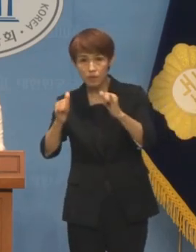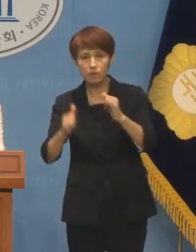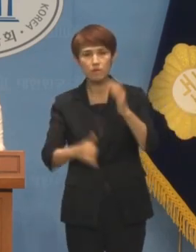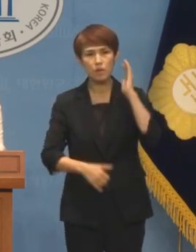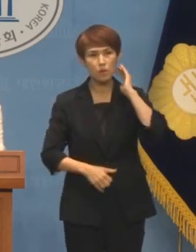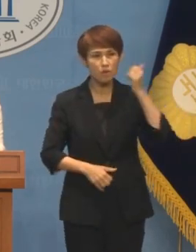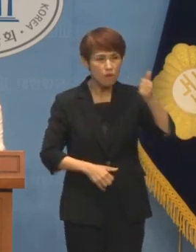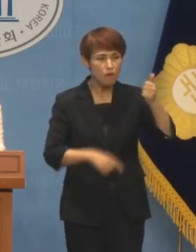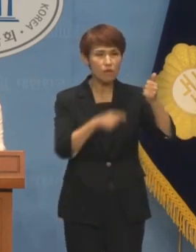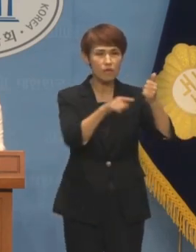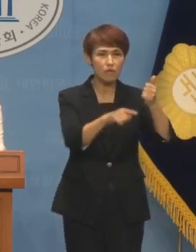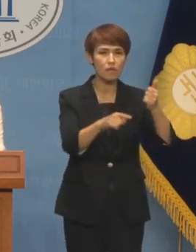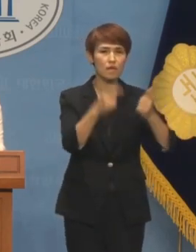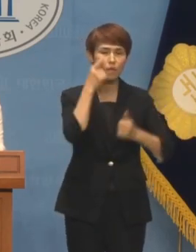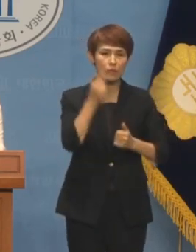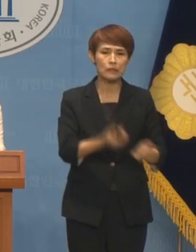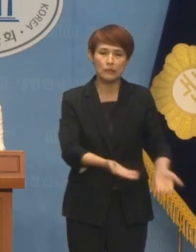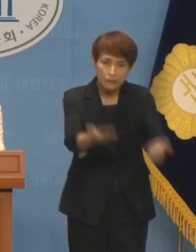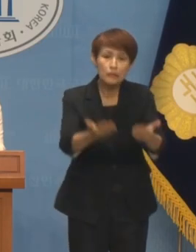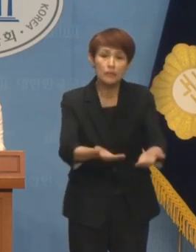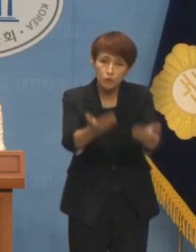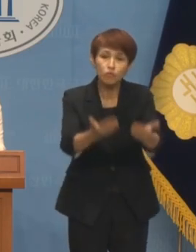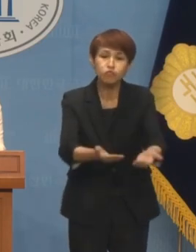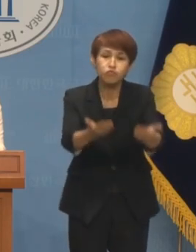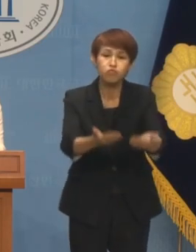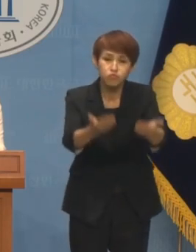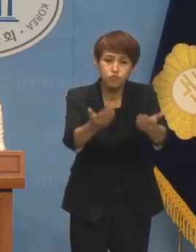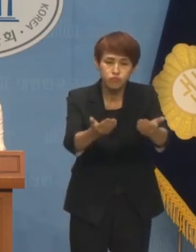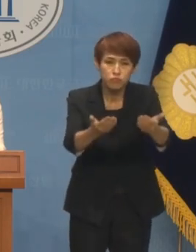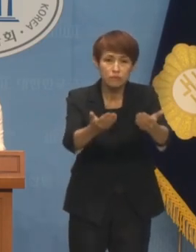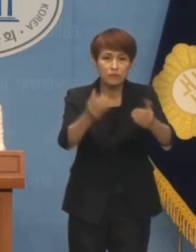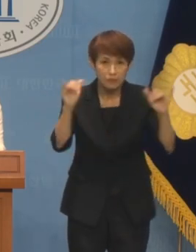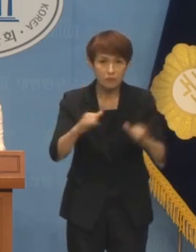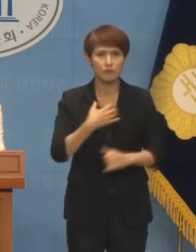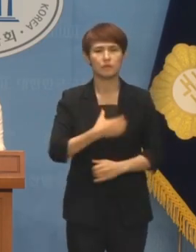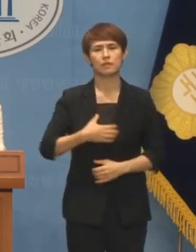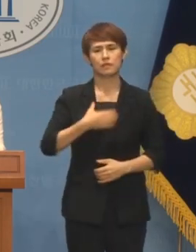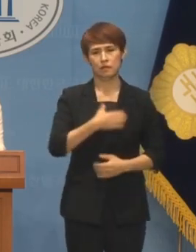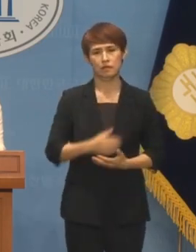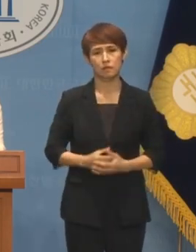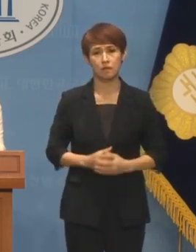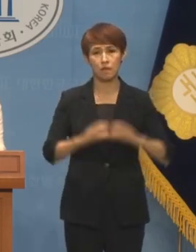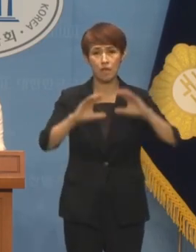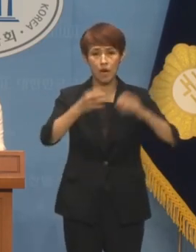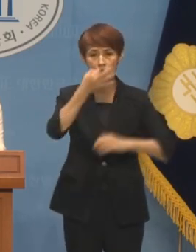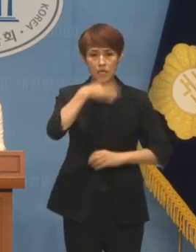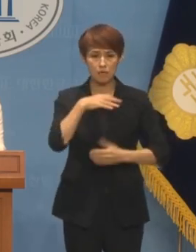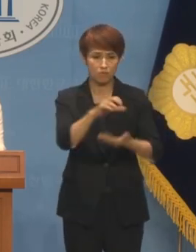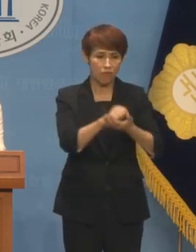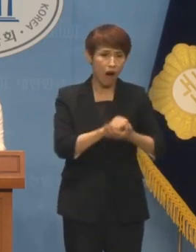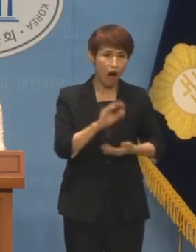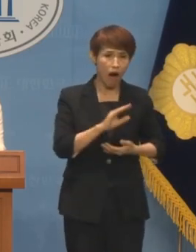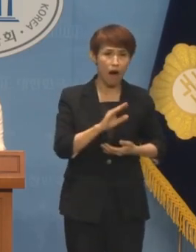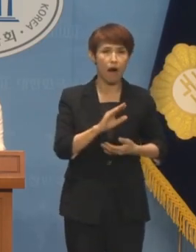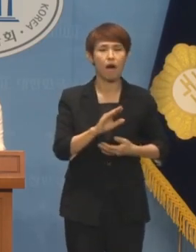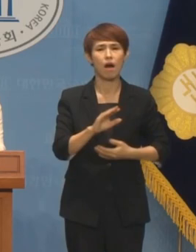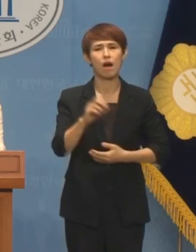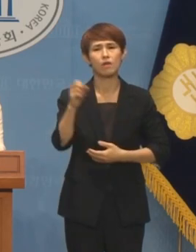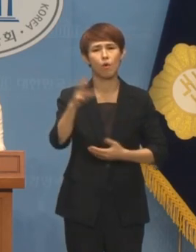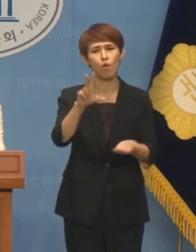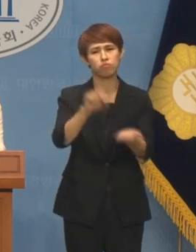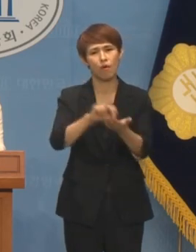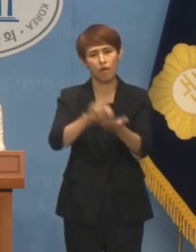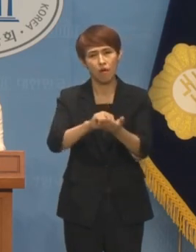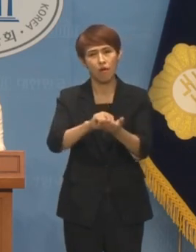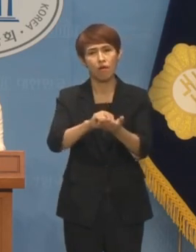대통령의 퍼주기 외교에 걱정이 앞섭니다. 국익은 챙기지 못하고 청구서만 또 잔뜩